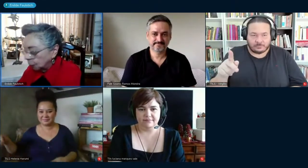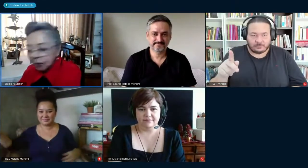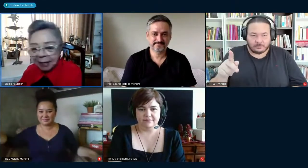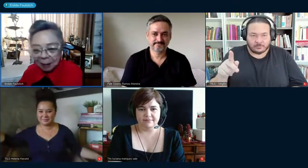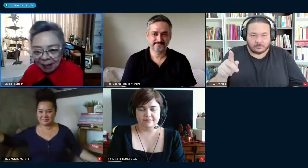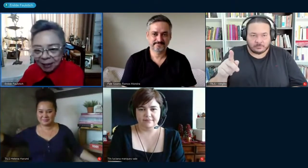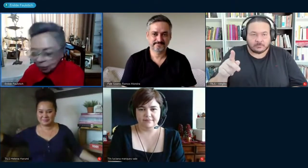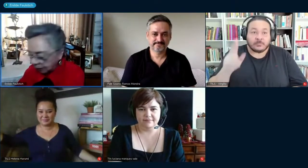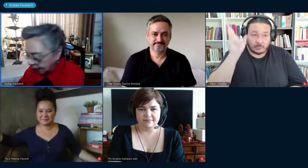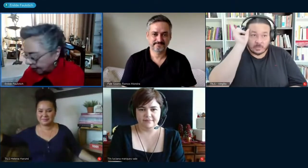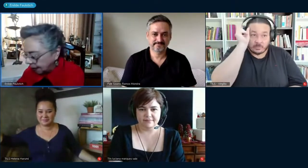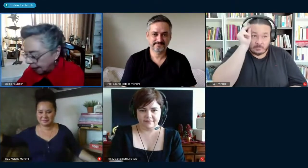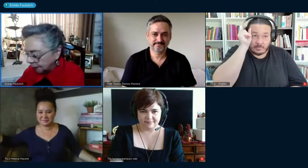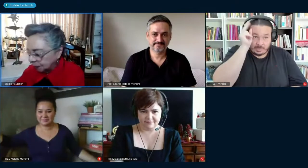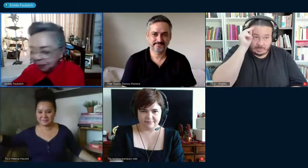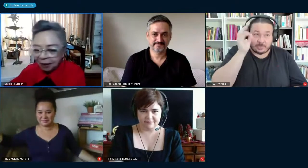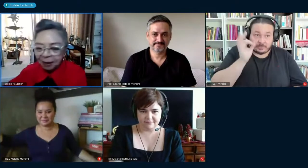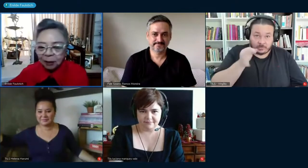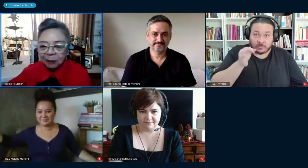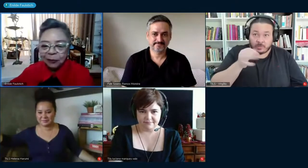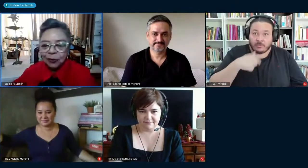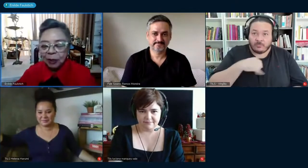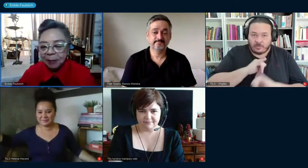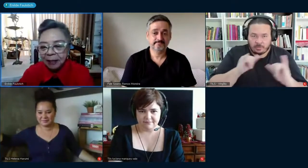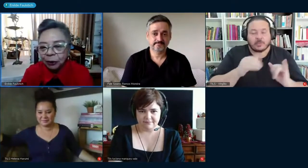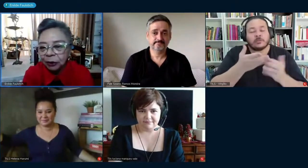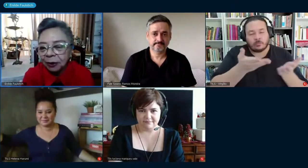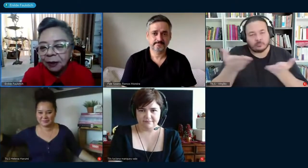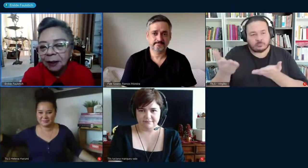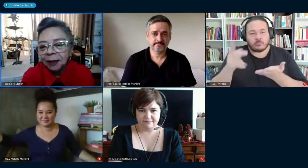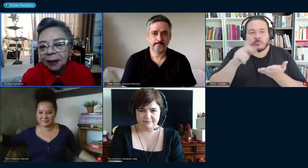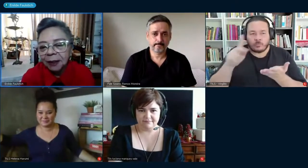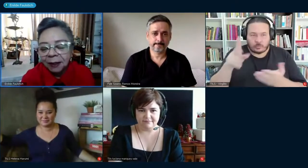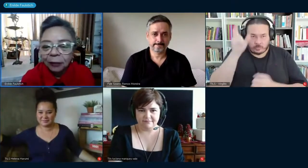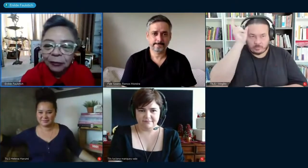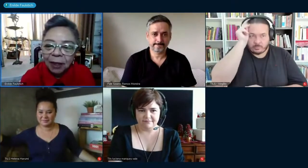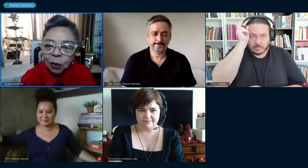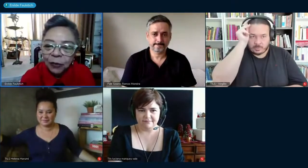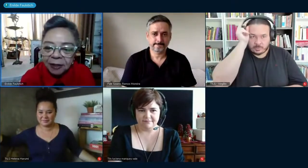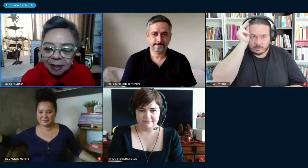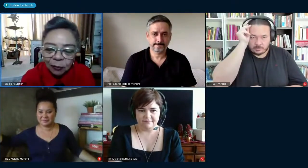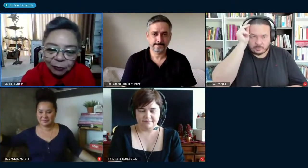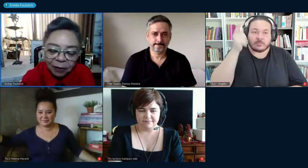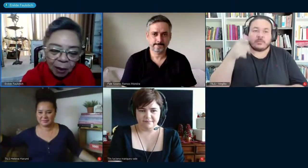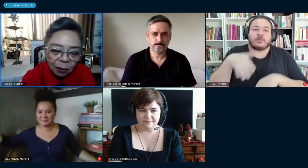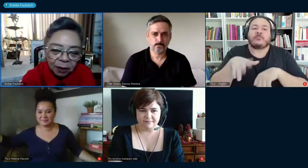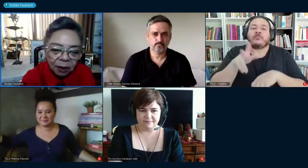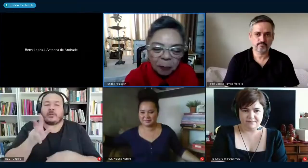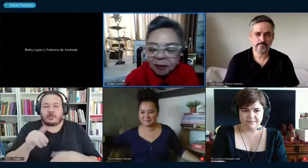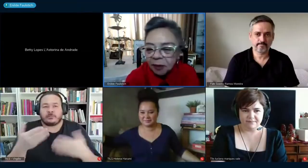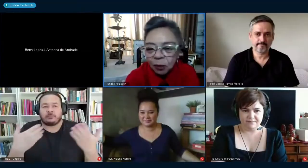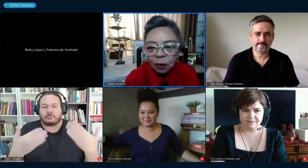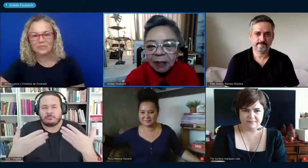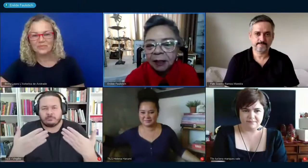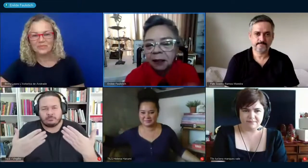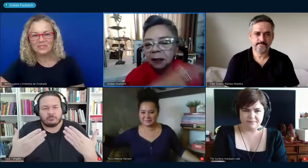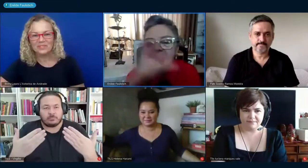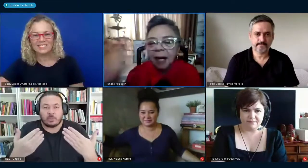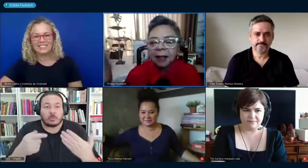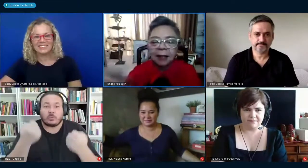eu disse que era a Beth, não era a primeira? Então, a professora Beth, que vai conversar com o Falk, não precisa